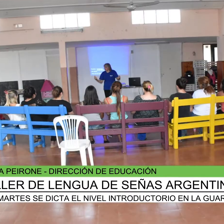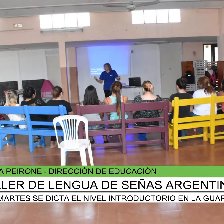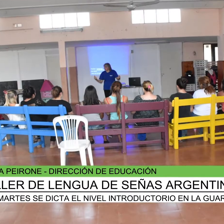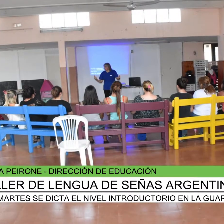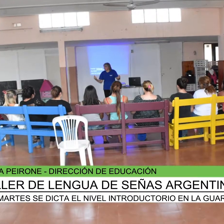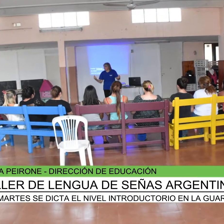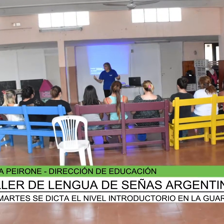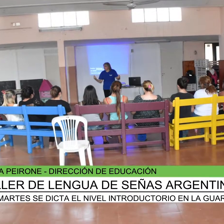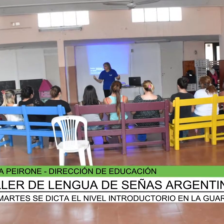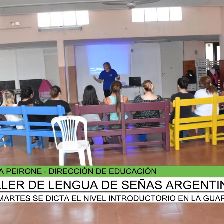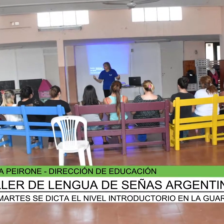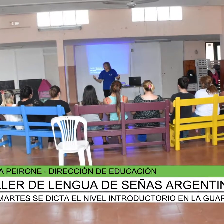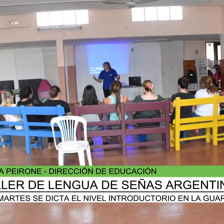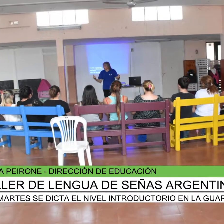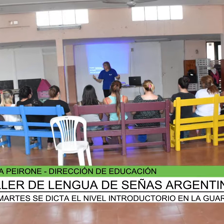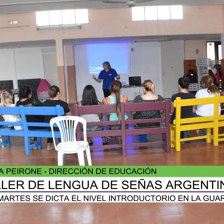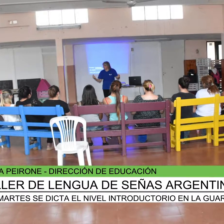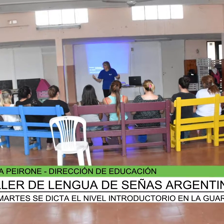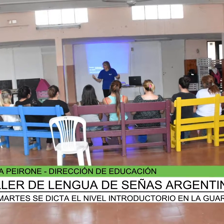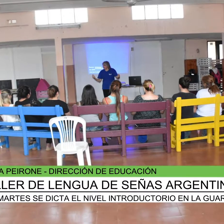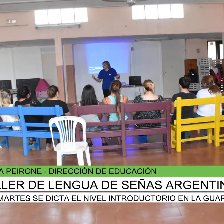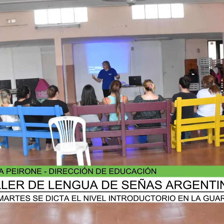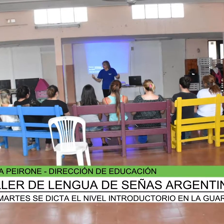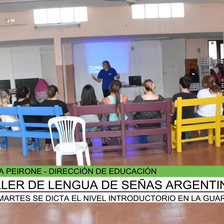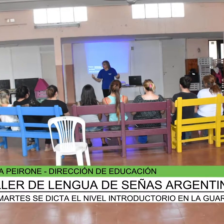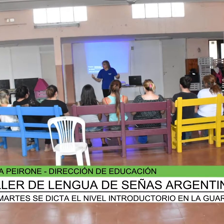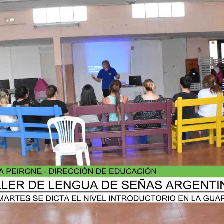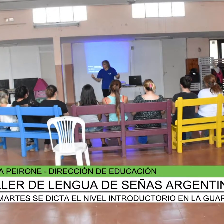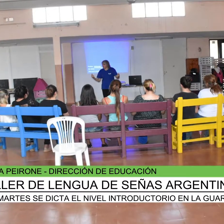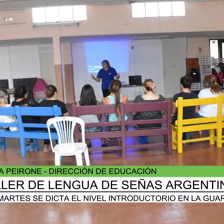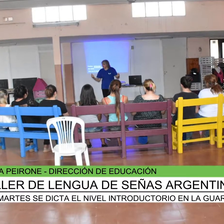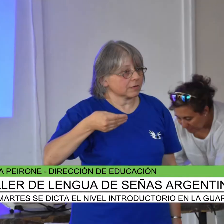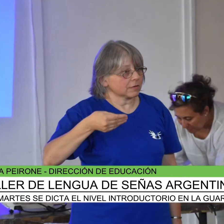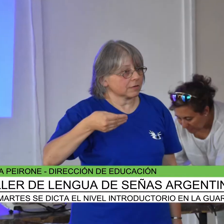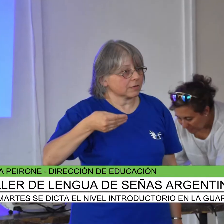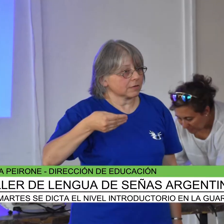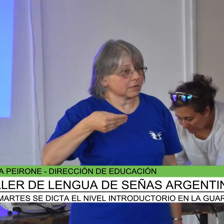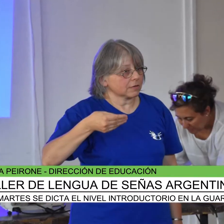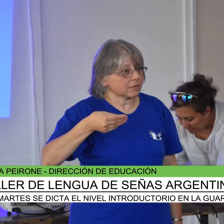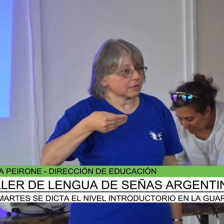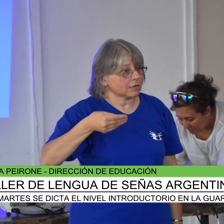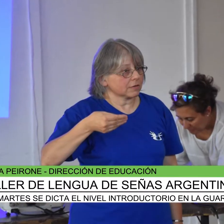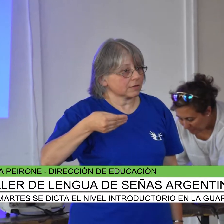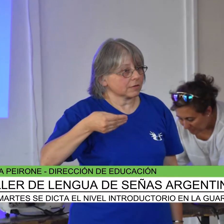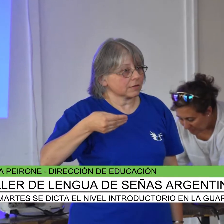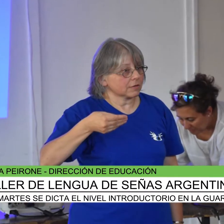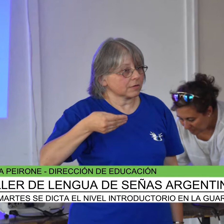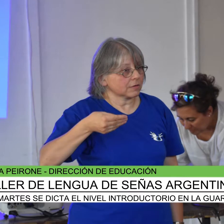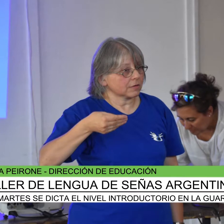tiene que ver el rostro, las emociones, cómo se detecta, la empatía hacia el otro. O sea, hay una